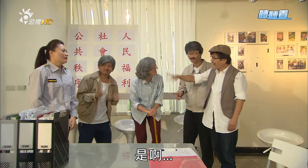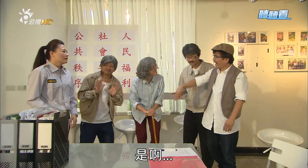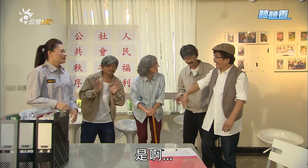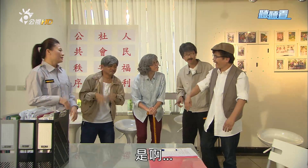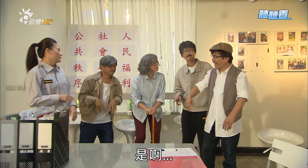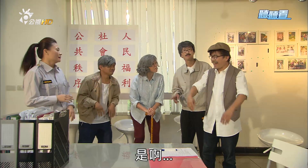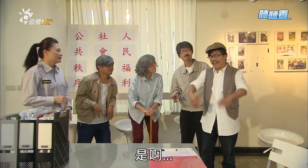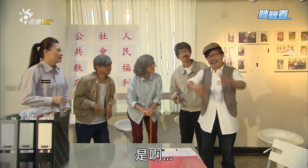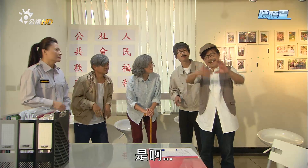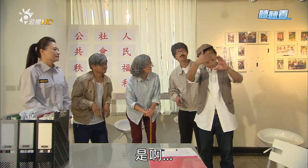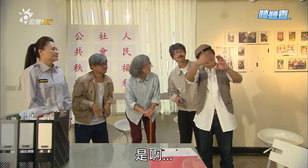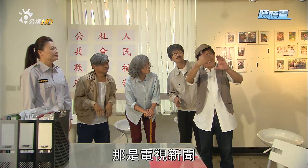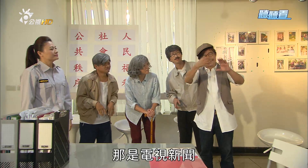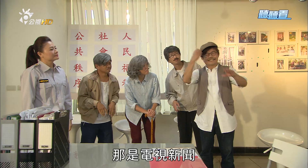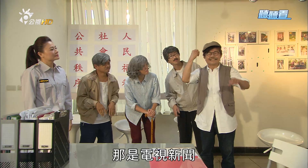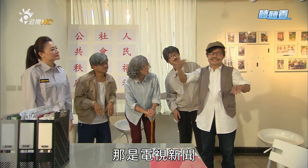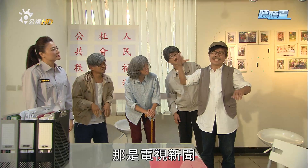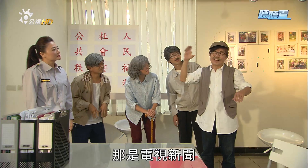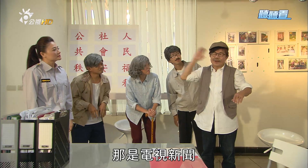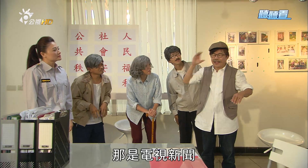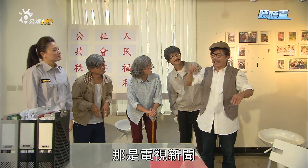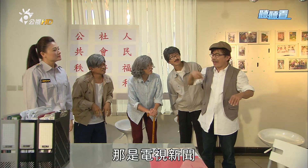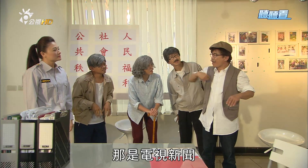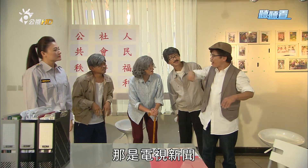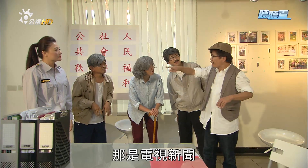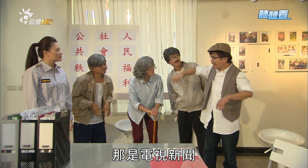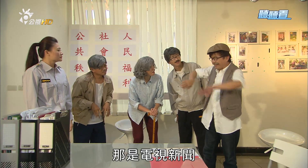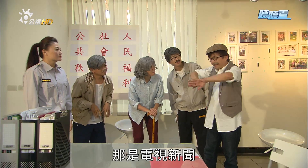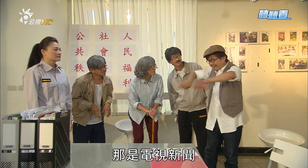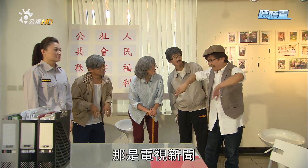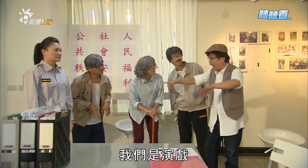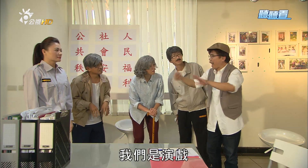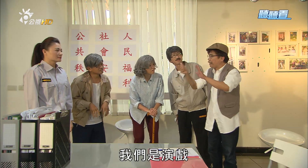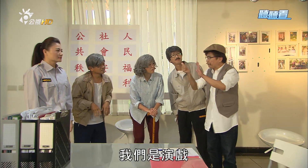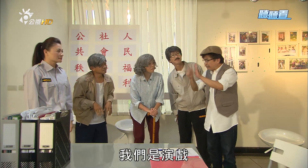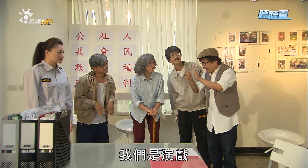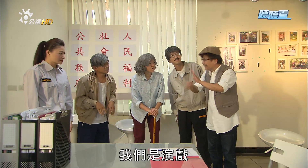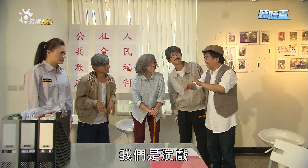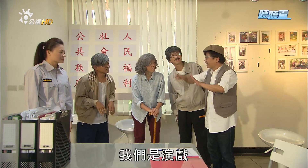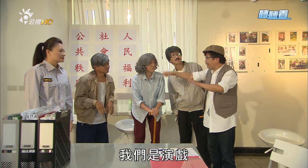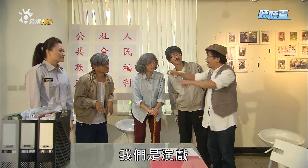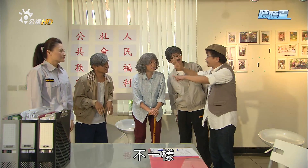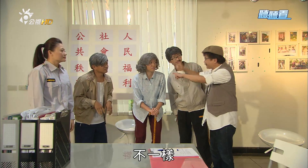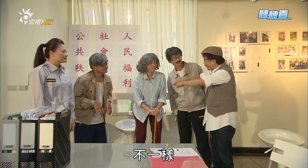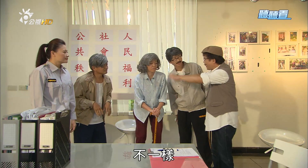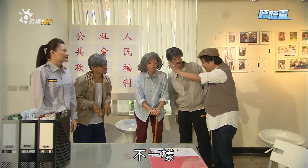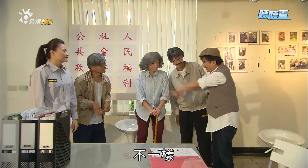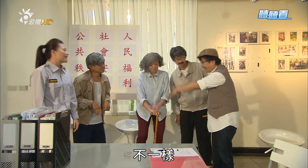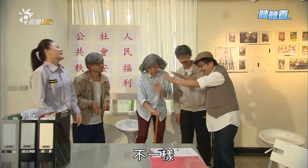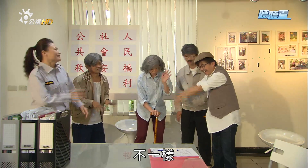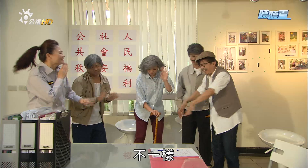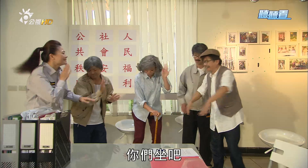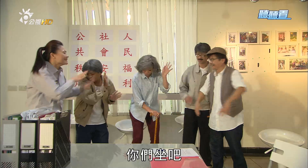哎呀，那是电视新闻，我们是演戏，不一样啊！你们坐